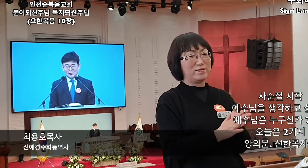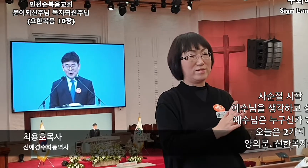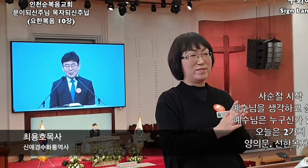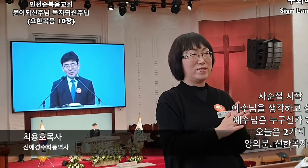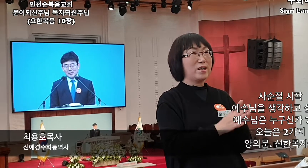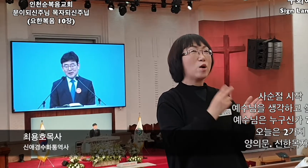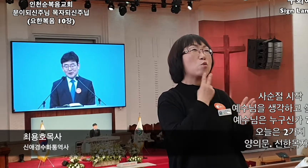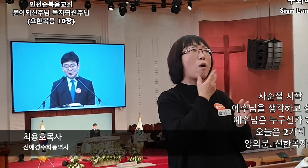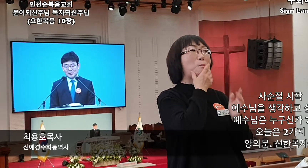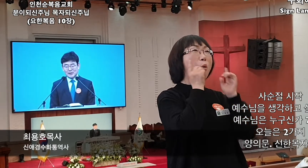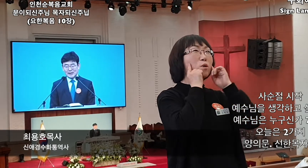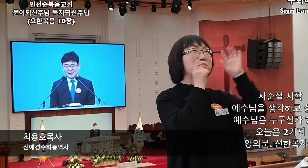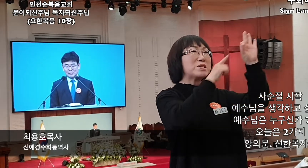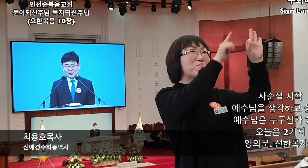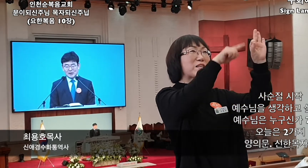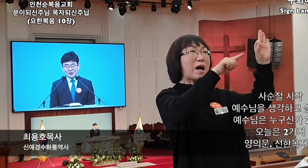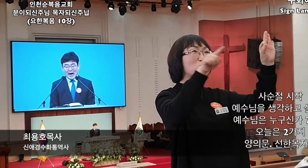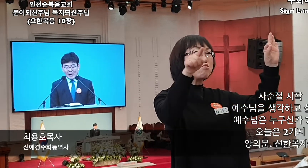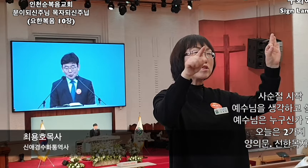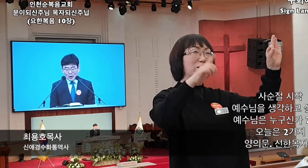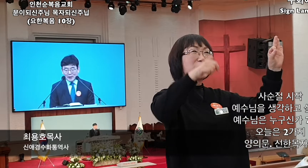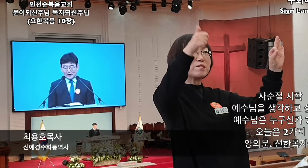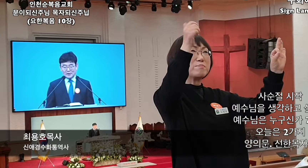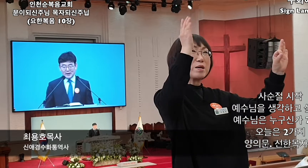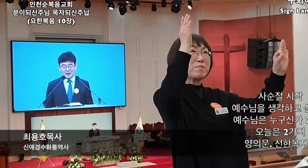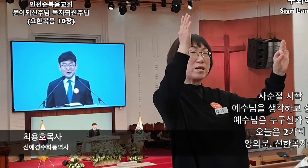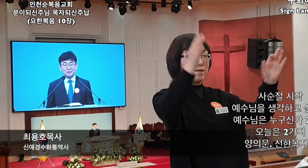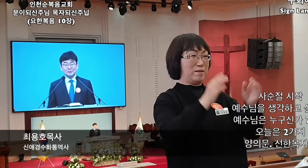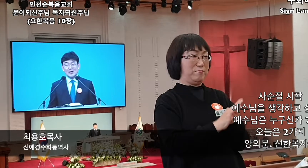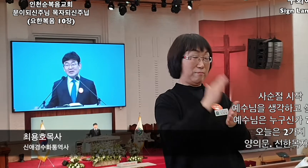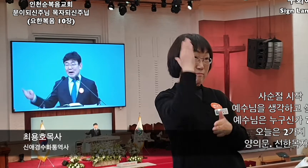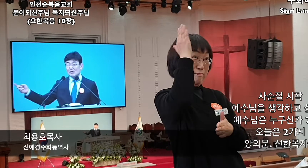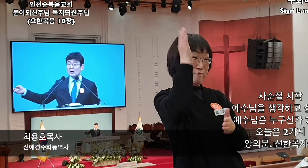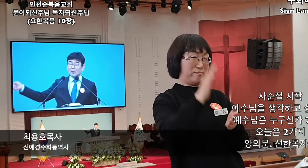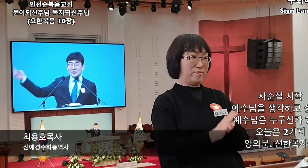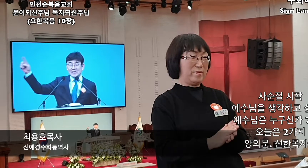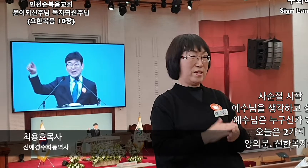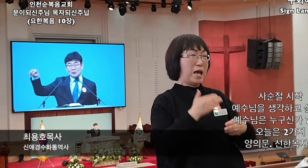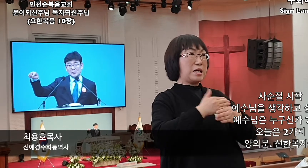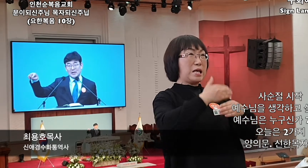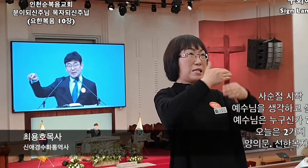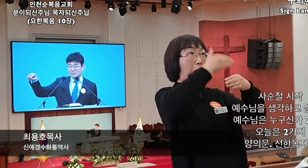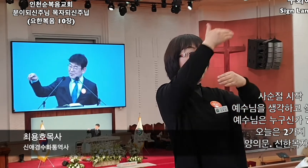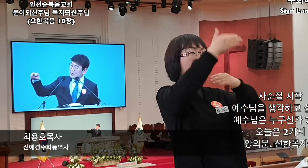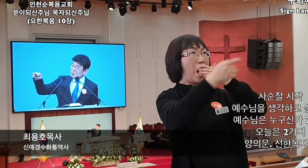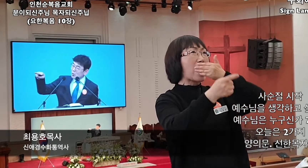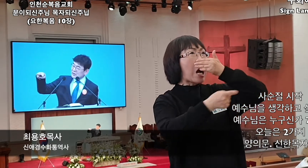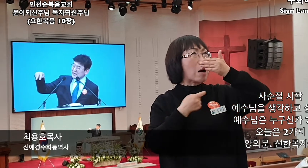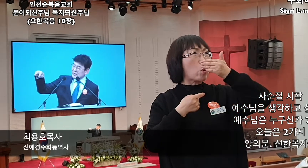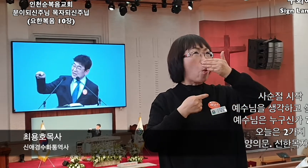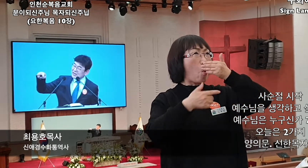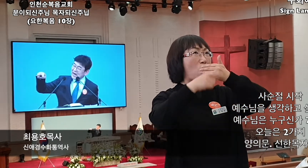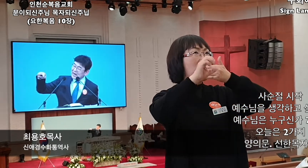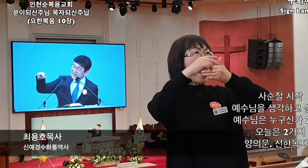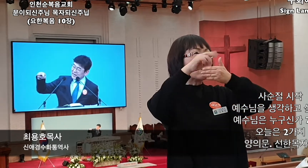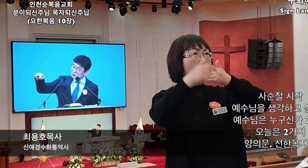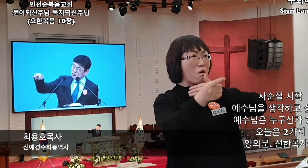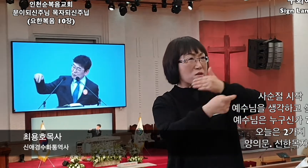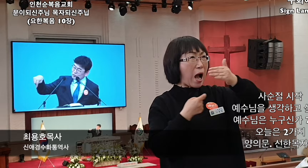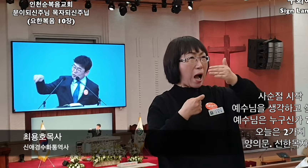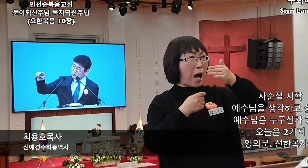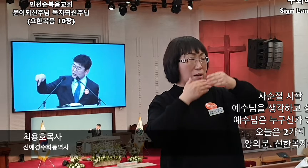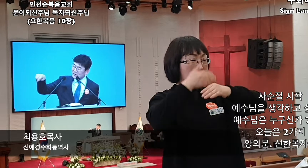10장, 요한복음 10장서부터 사실 예수님께서 강도에 관해서 얘기하죠. 담을 넘는 강도입니다. 목자는